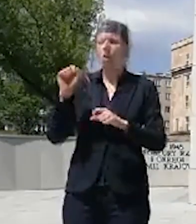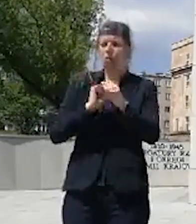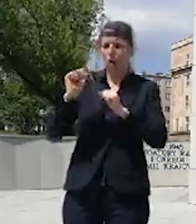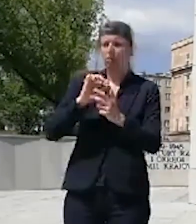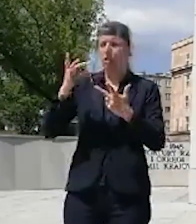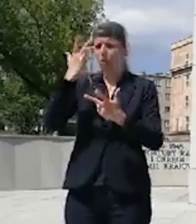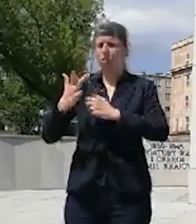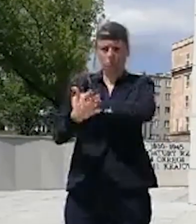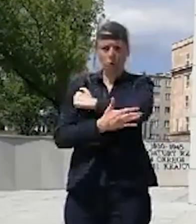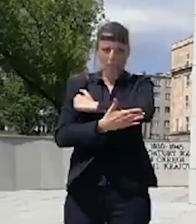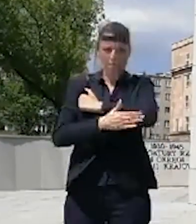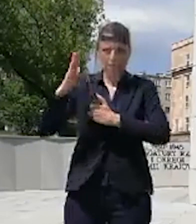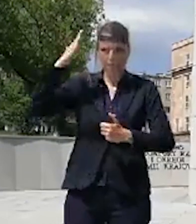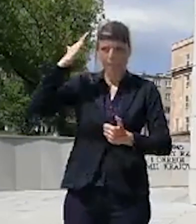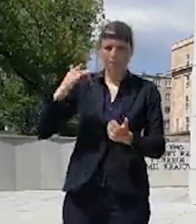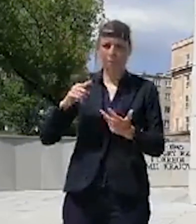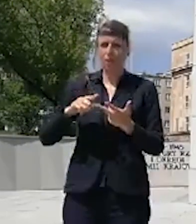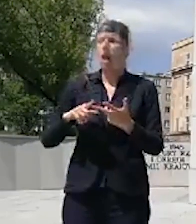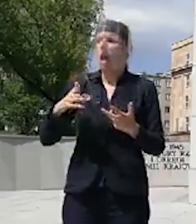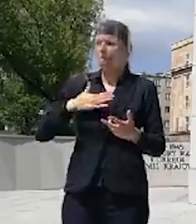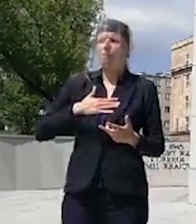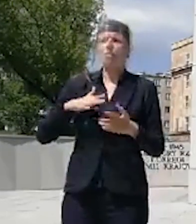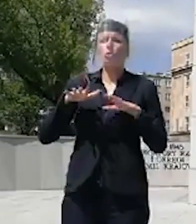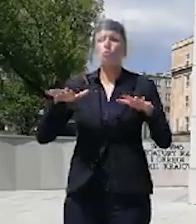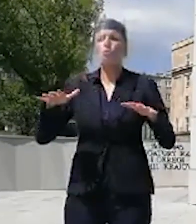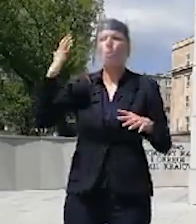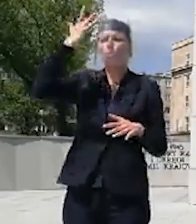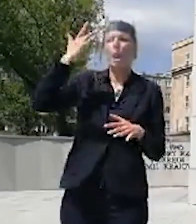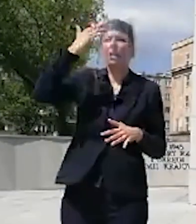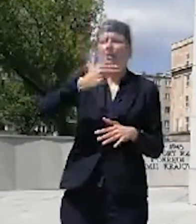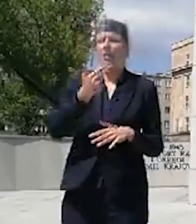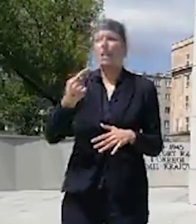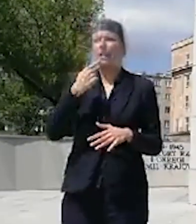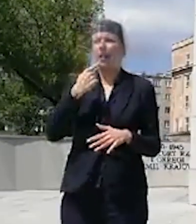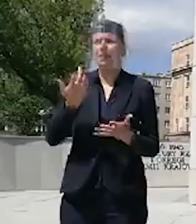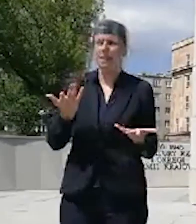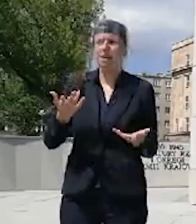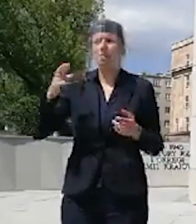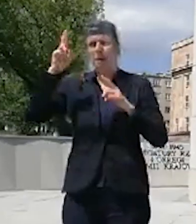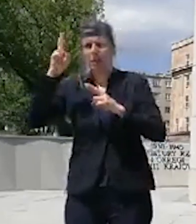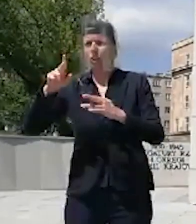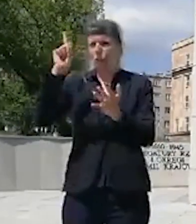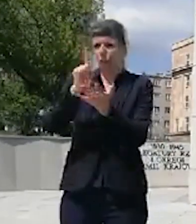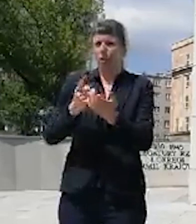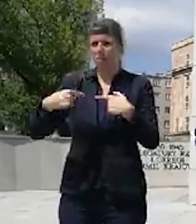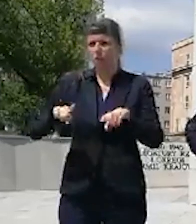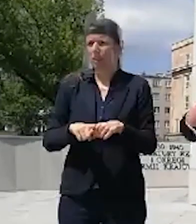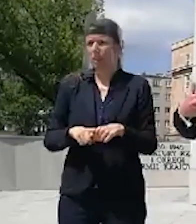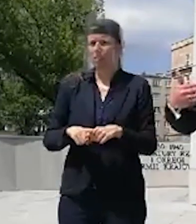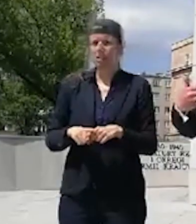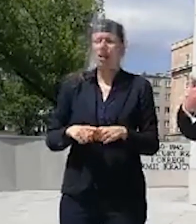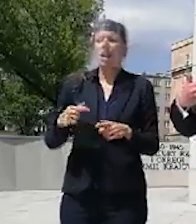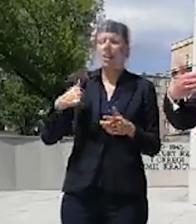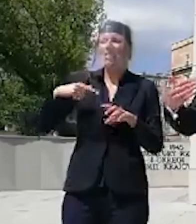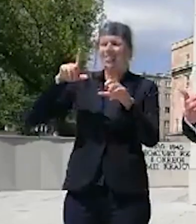rosyjsku, natomiast mam wiele marzeń dotyczących nauki języków i mam nadzieję, że kiedyś uda mi się zrealizować. Zaczynałem wiele, w zależności